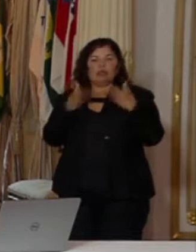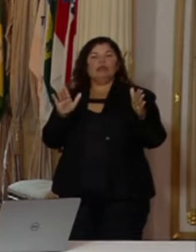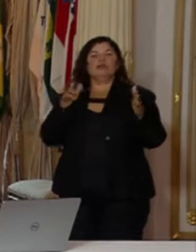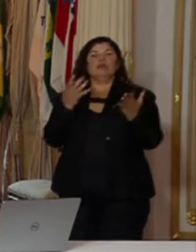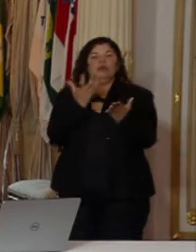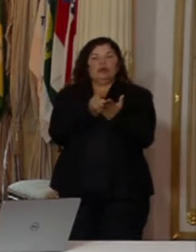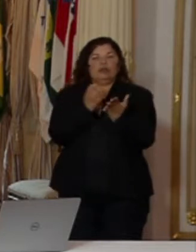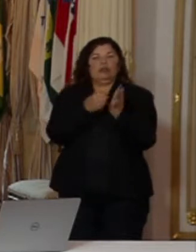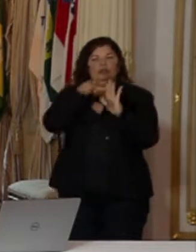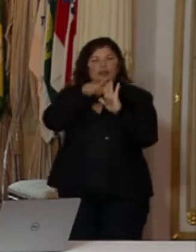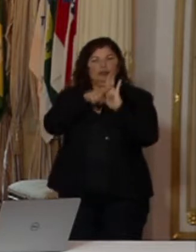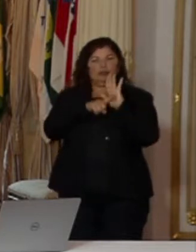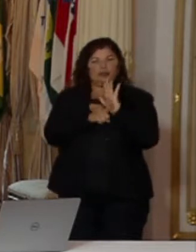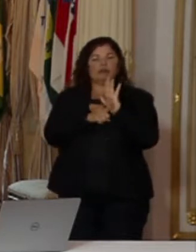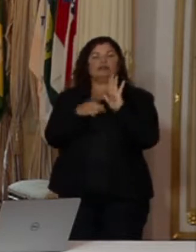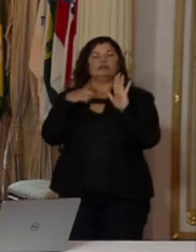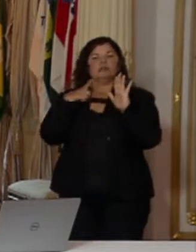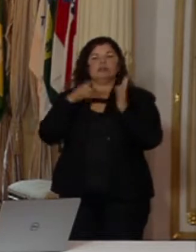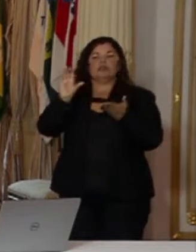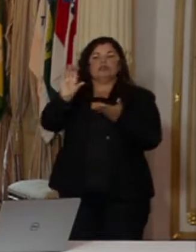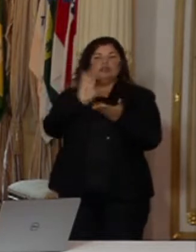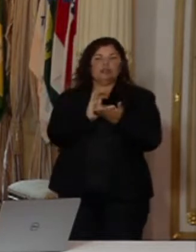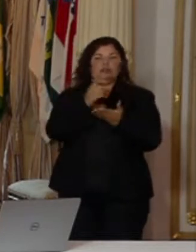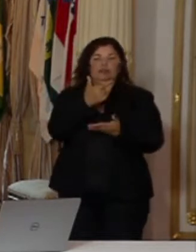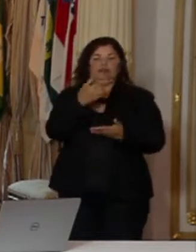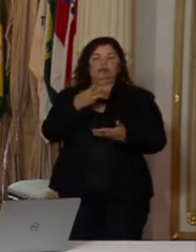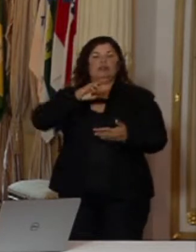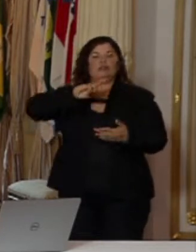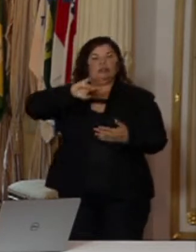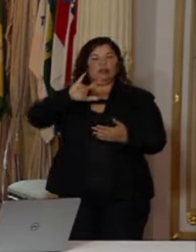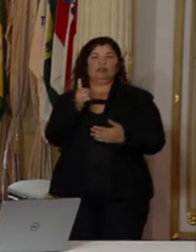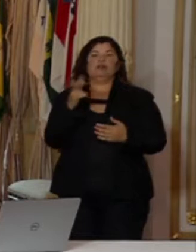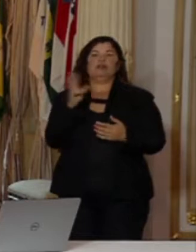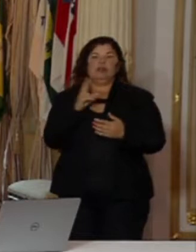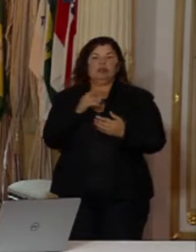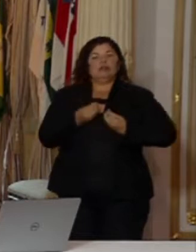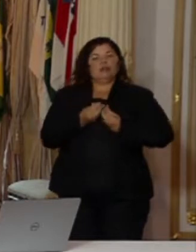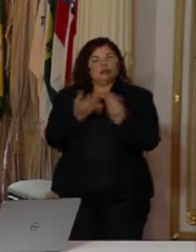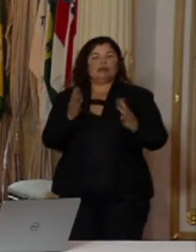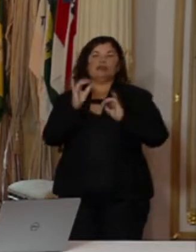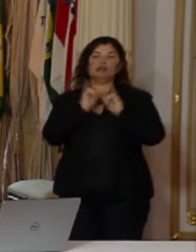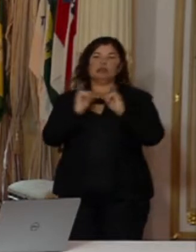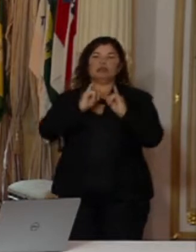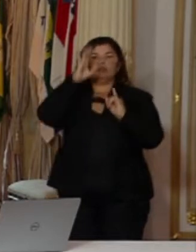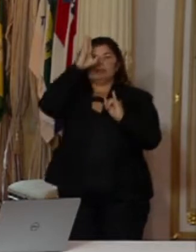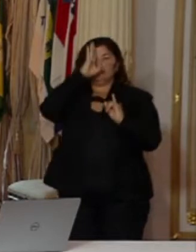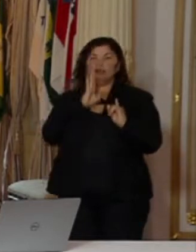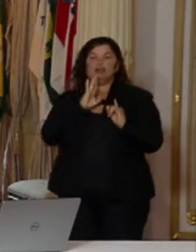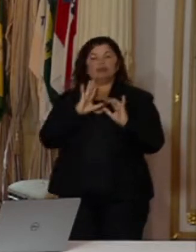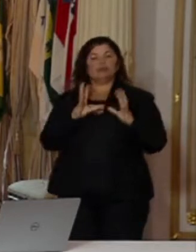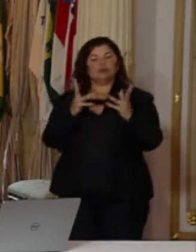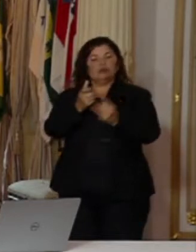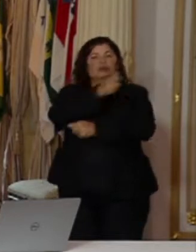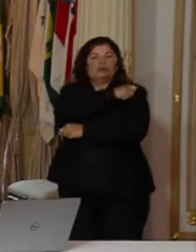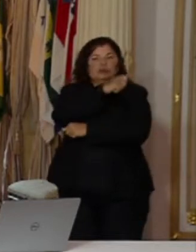conectar aí vamos investir 23 milhões de reais para oferecer internet gratuita aos